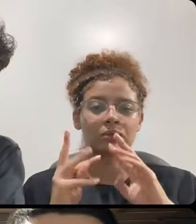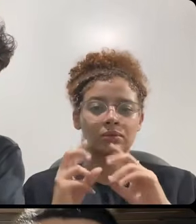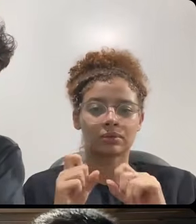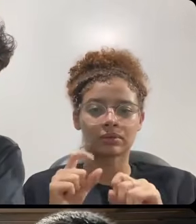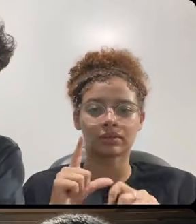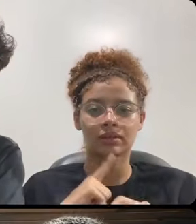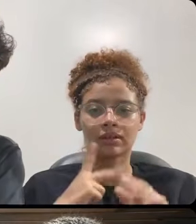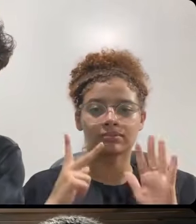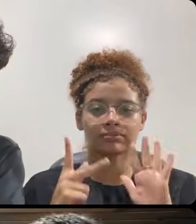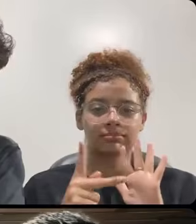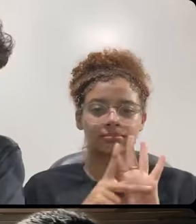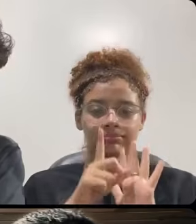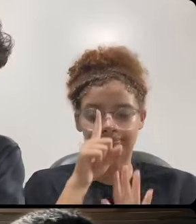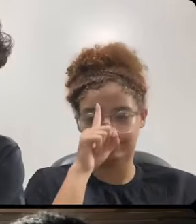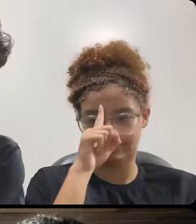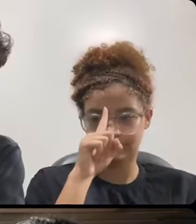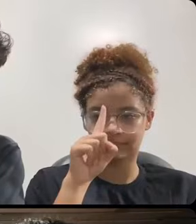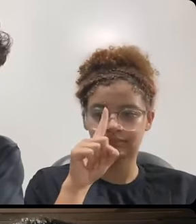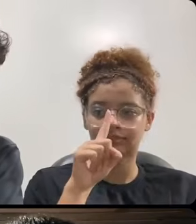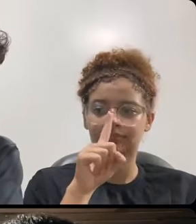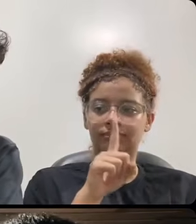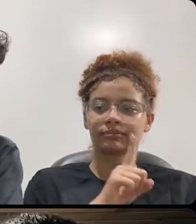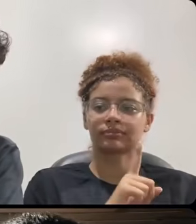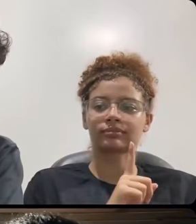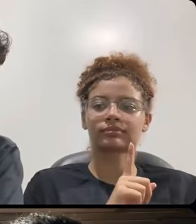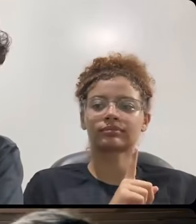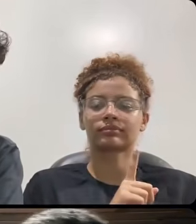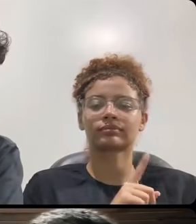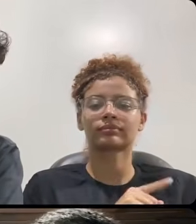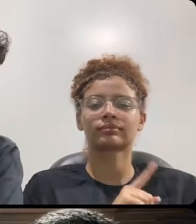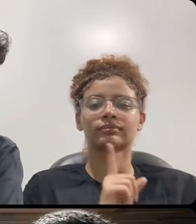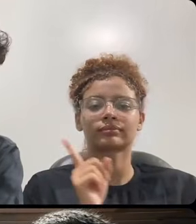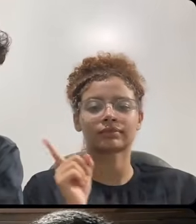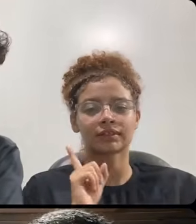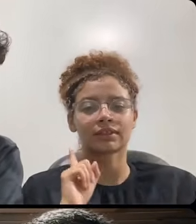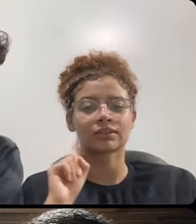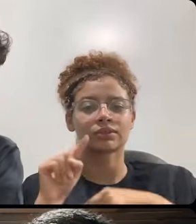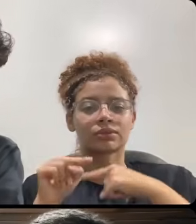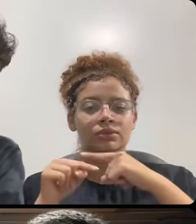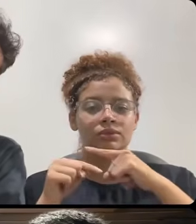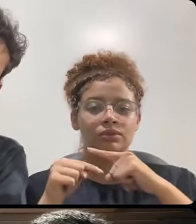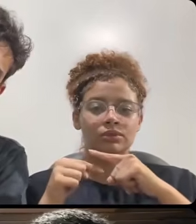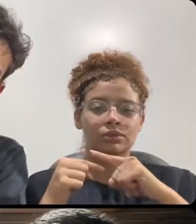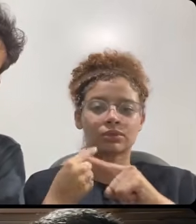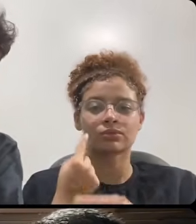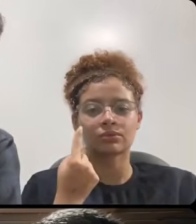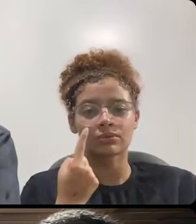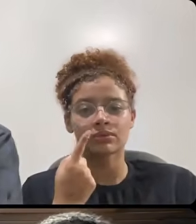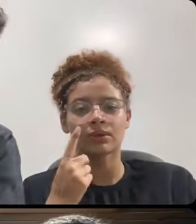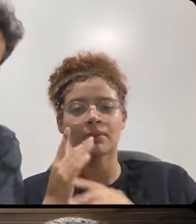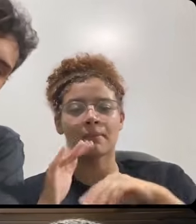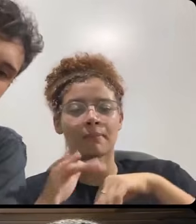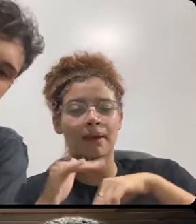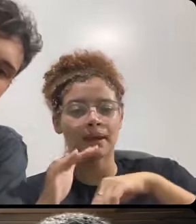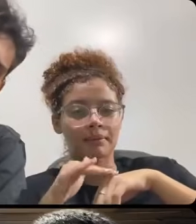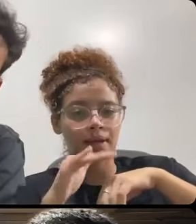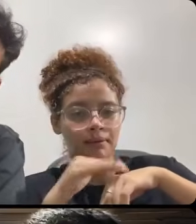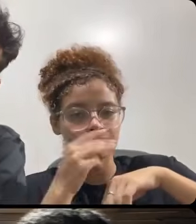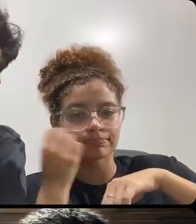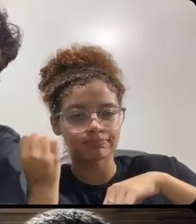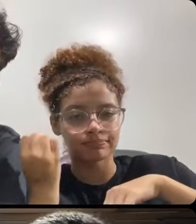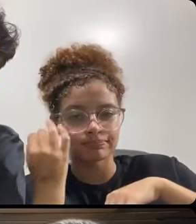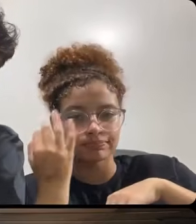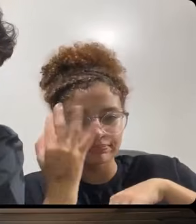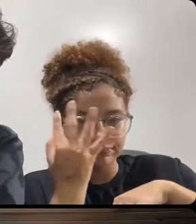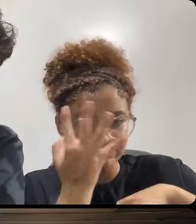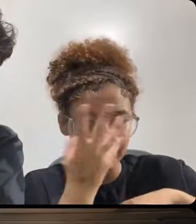propósito na vida, né? Então, o Sheldon, né? Ele, depois com um amigo, depois conheceu alguém, até